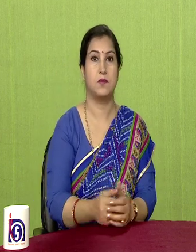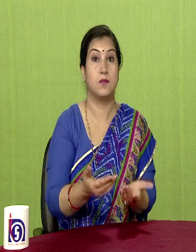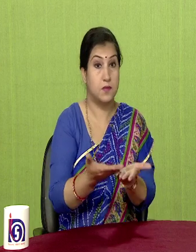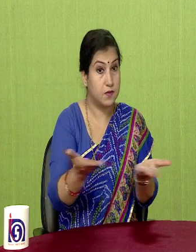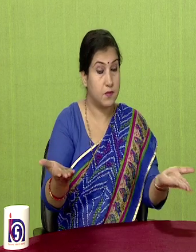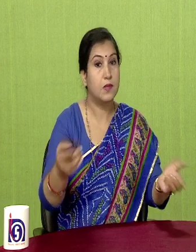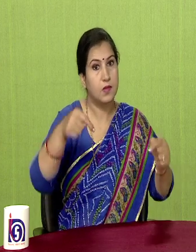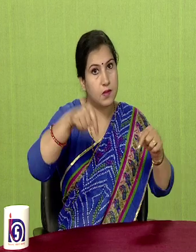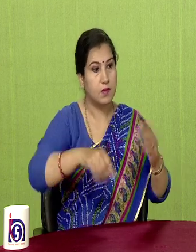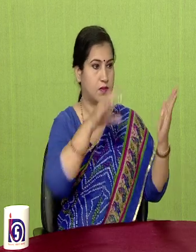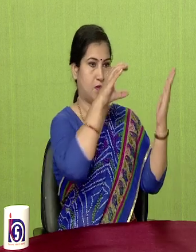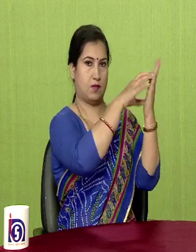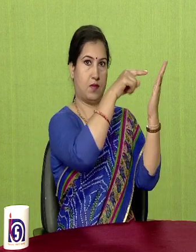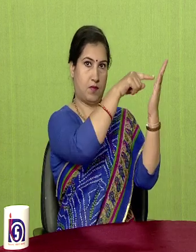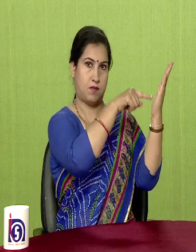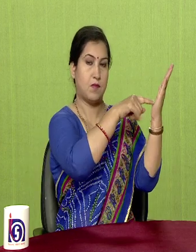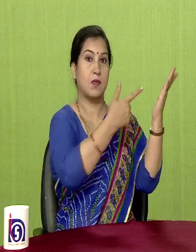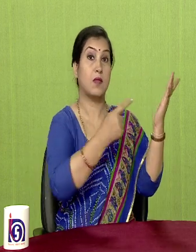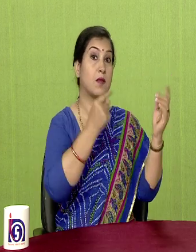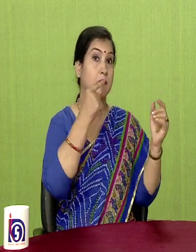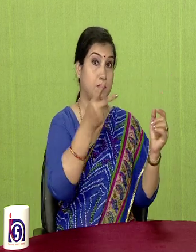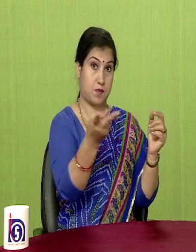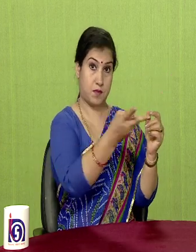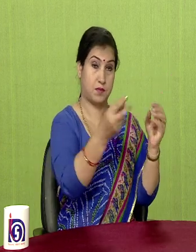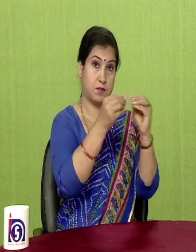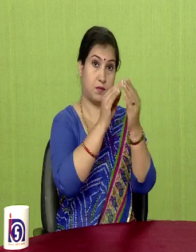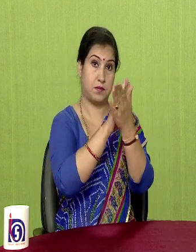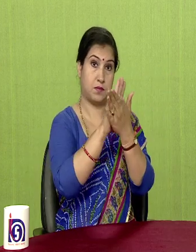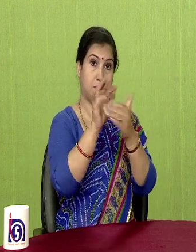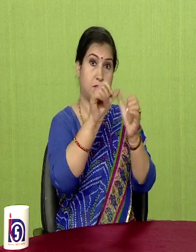शिक्षार्थियों, यह था भरत का भ्रातृ प्रेम का पहला पद।